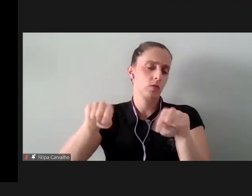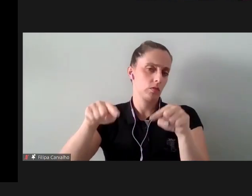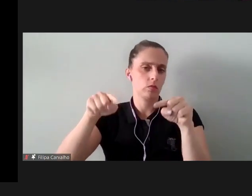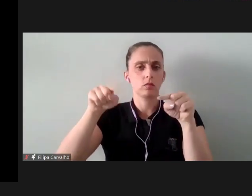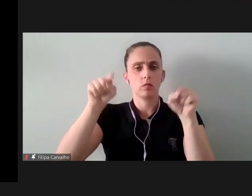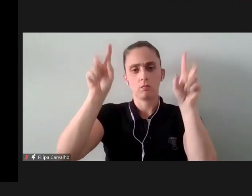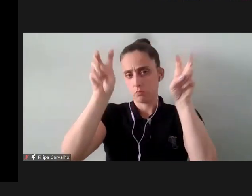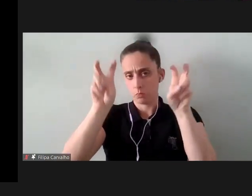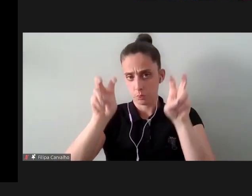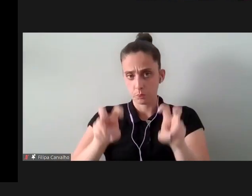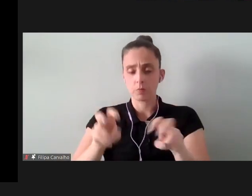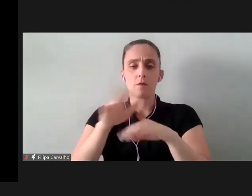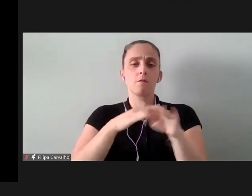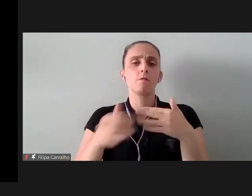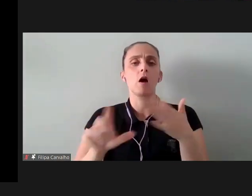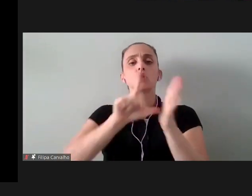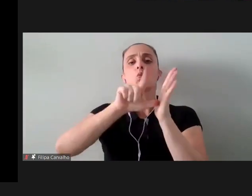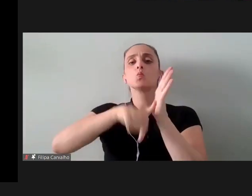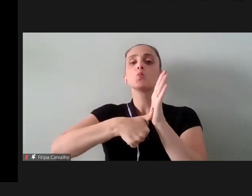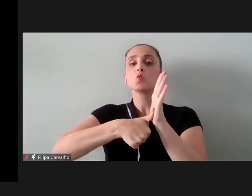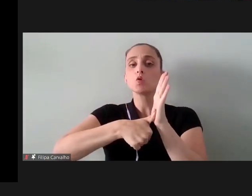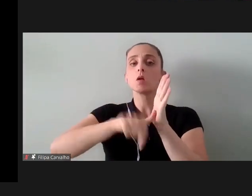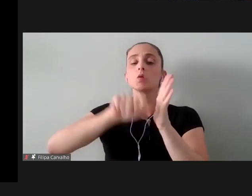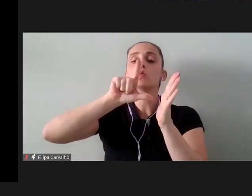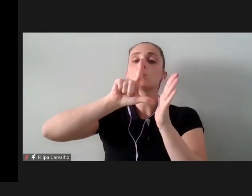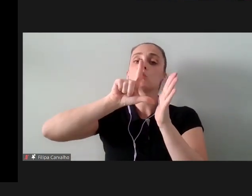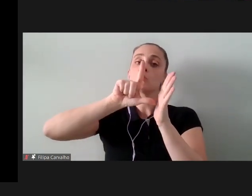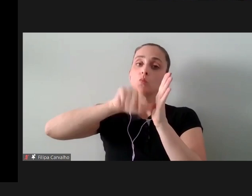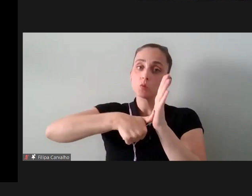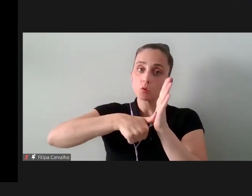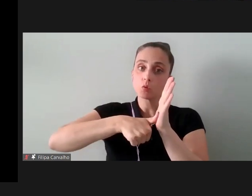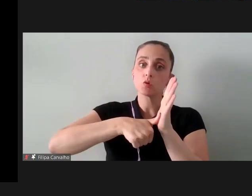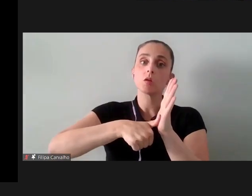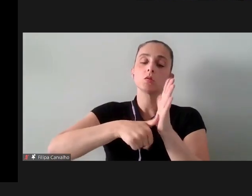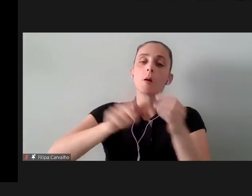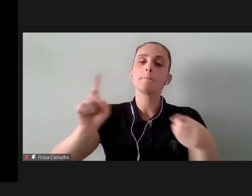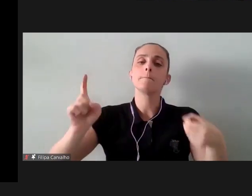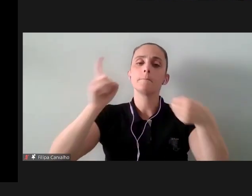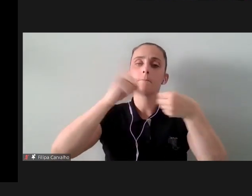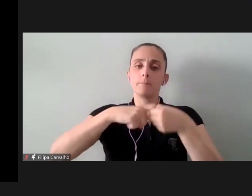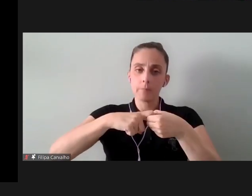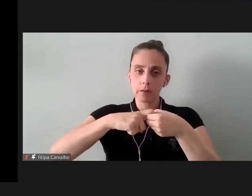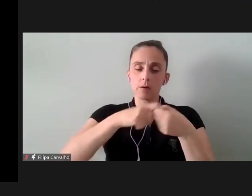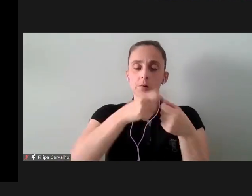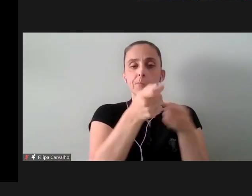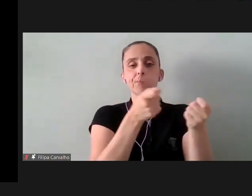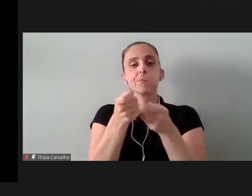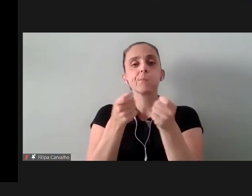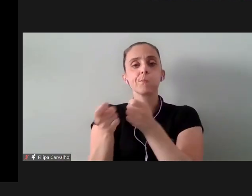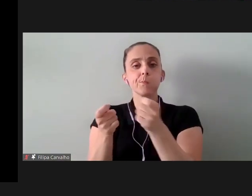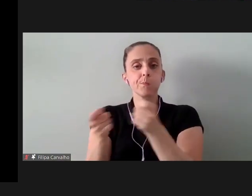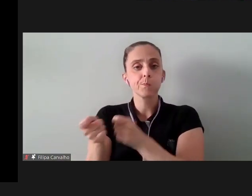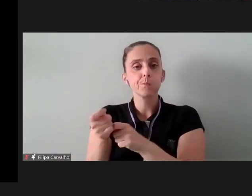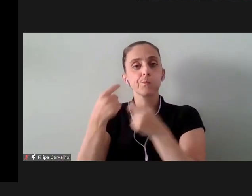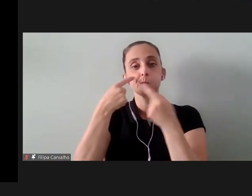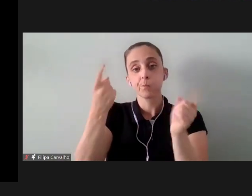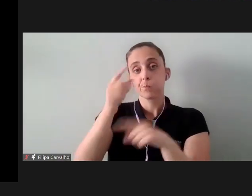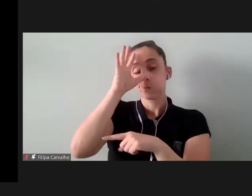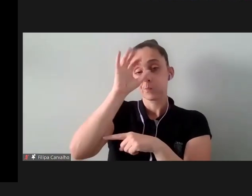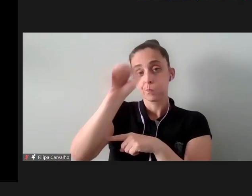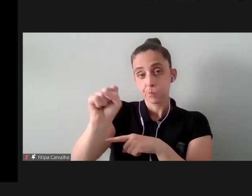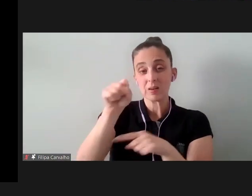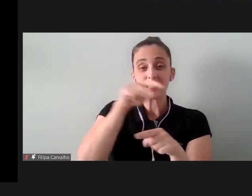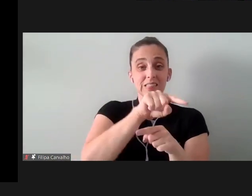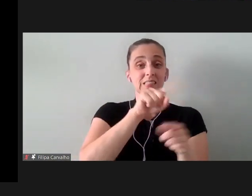instaladas e fazem projetos, né, conduz projetos também em parceria com organizações públicas, e esses